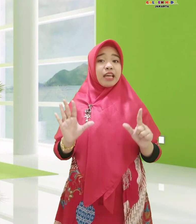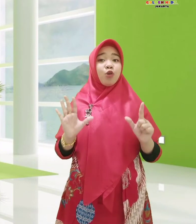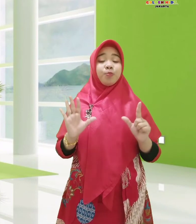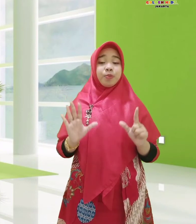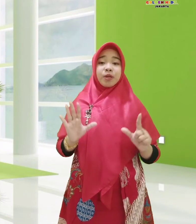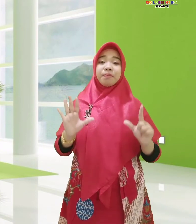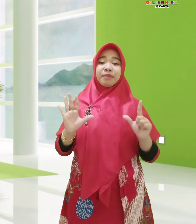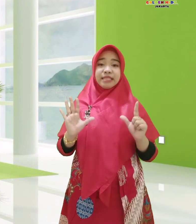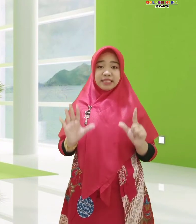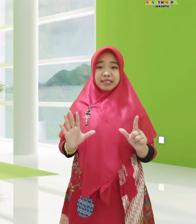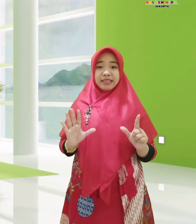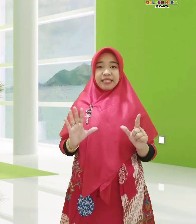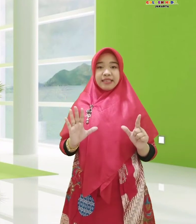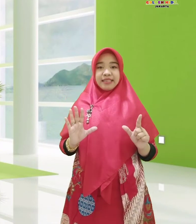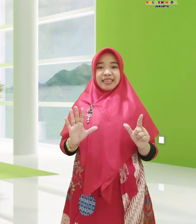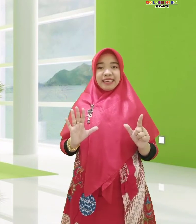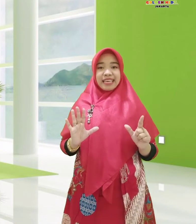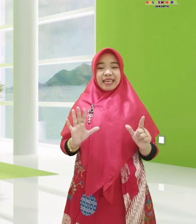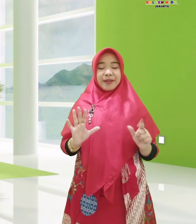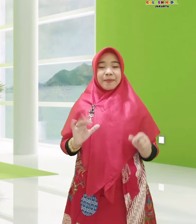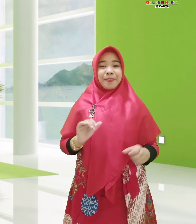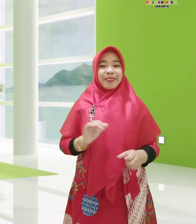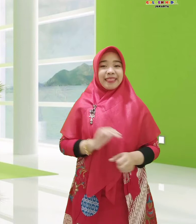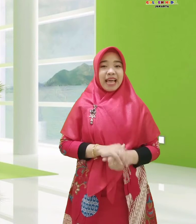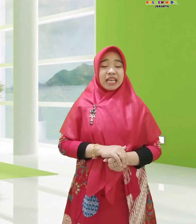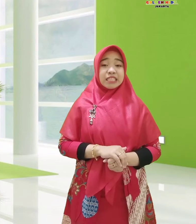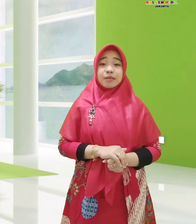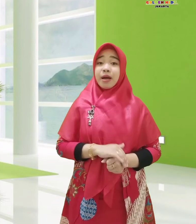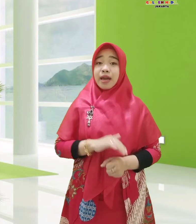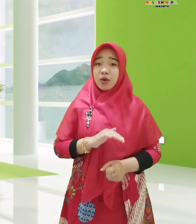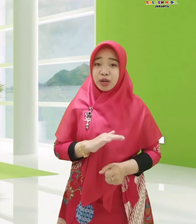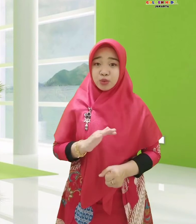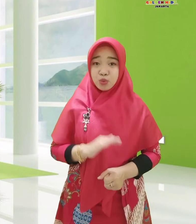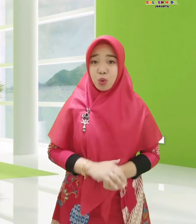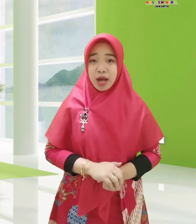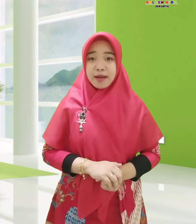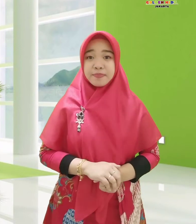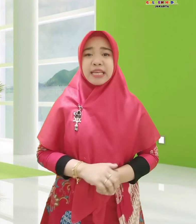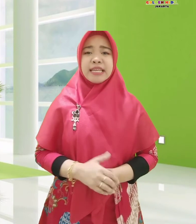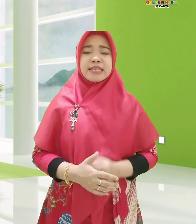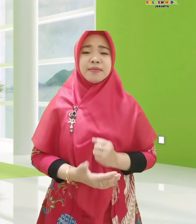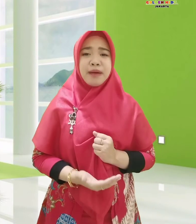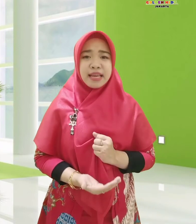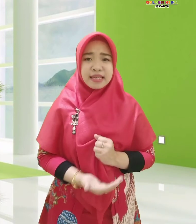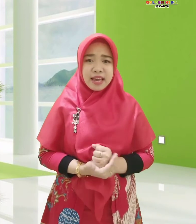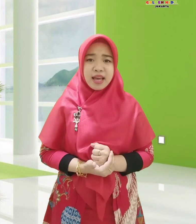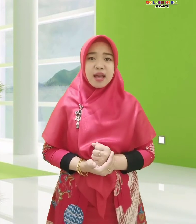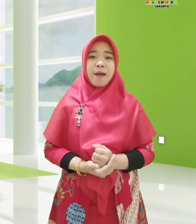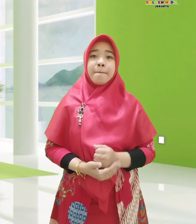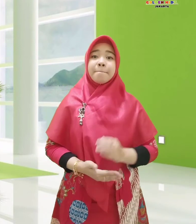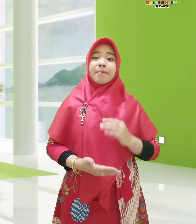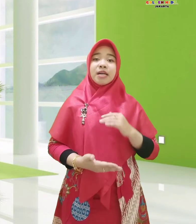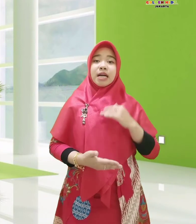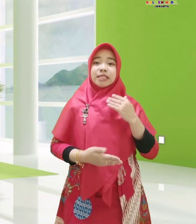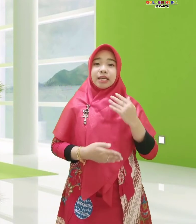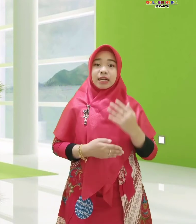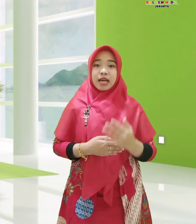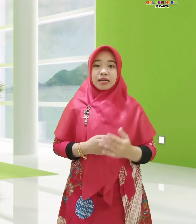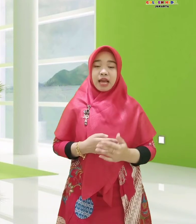atau permisi. Nah, sebagai orang tua, sebaiknya mengajarkan